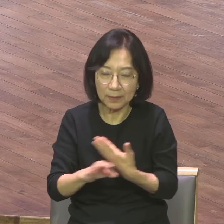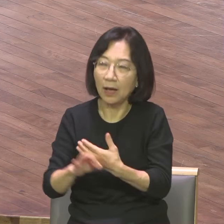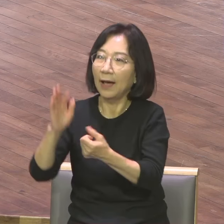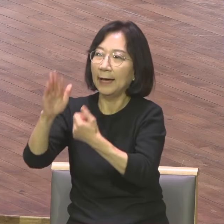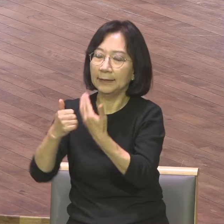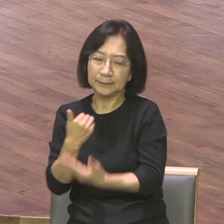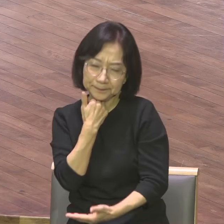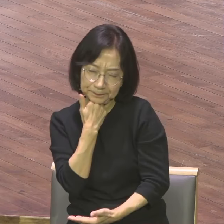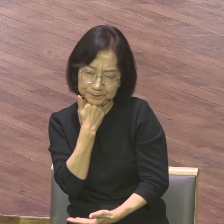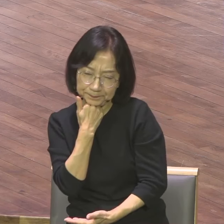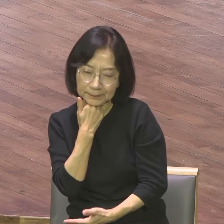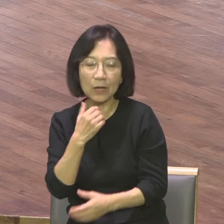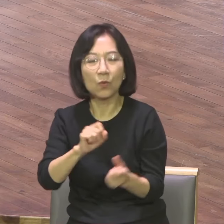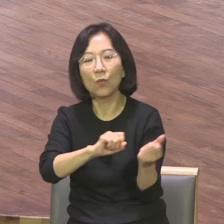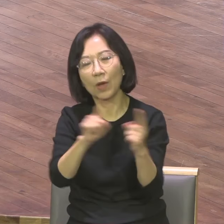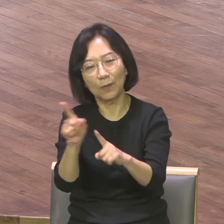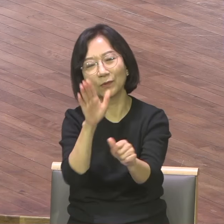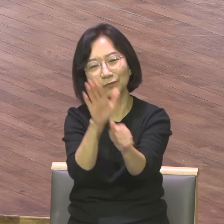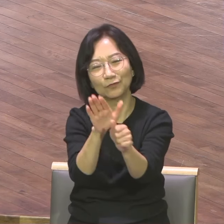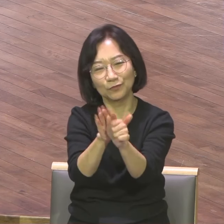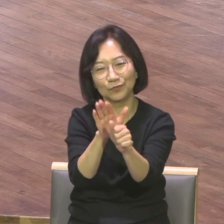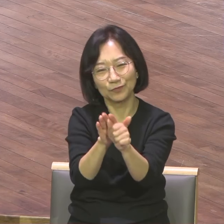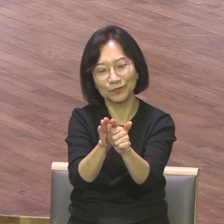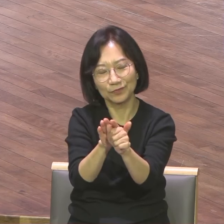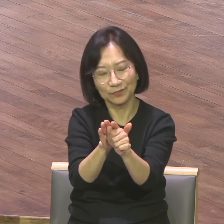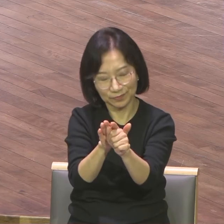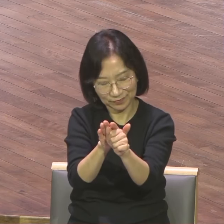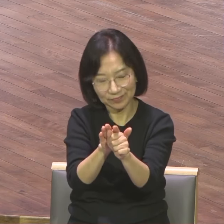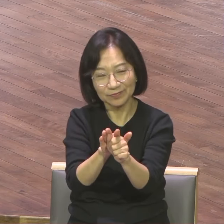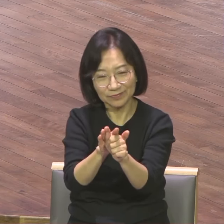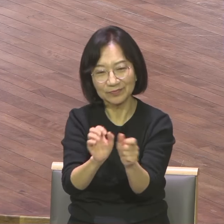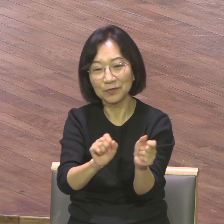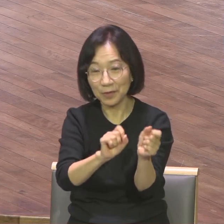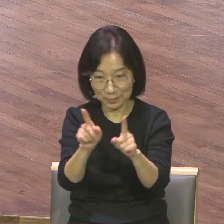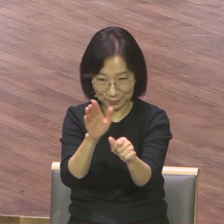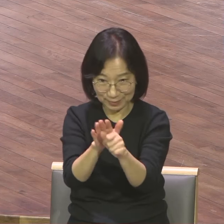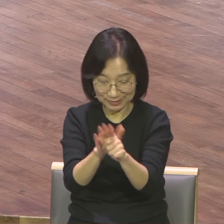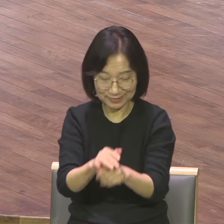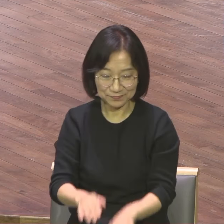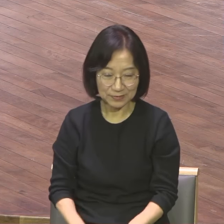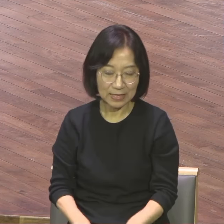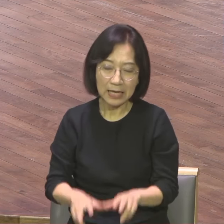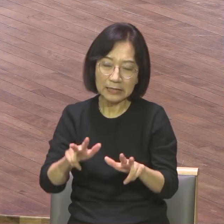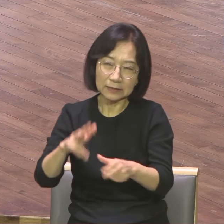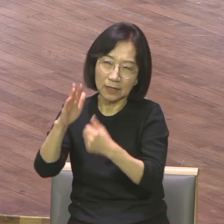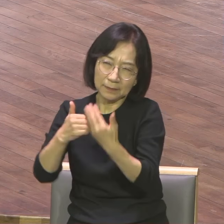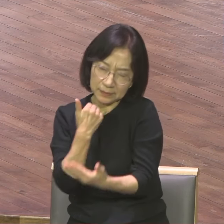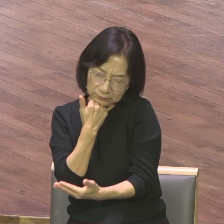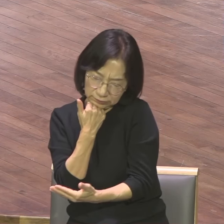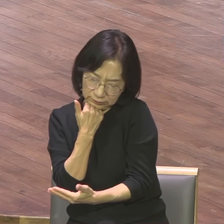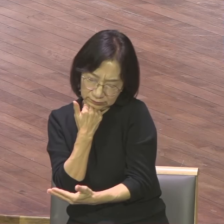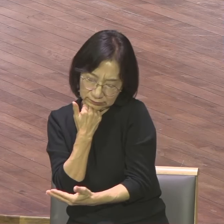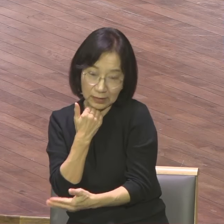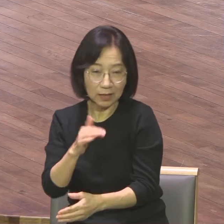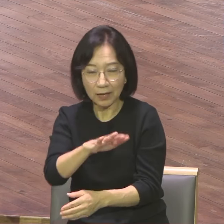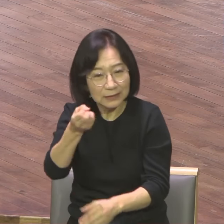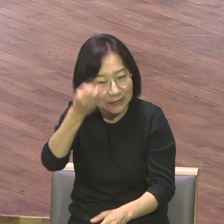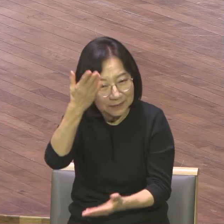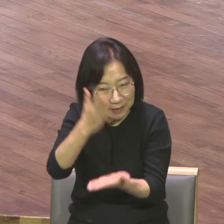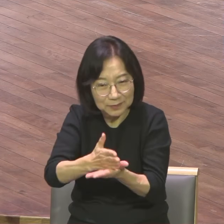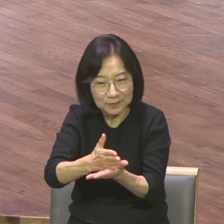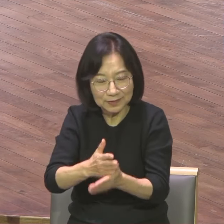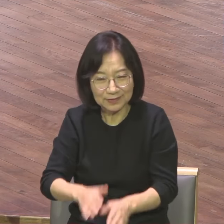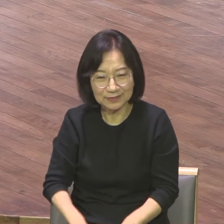회복시켜 주신다고 기다리는 시간표, 기다려. 하나님이 기다려 주시는 시간표, 이건 놓치면 안 돼요. 기다려